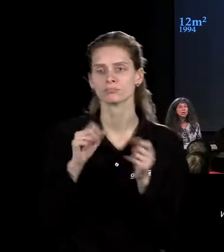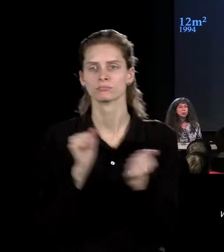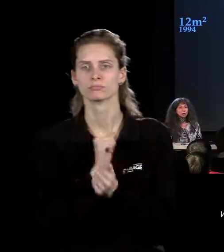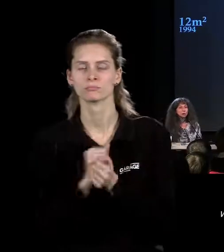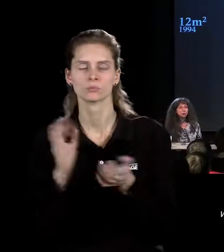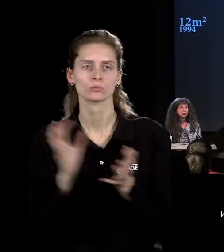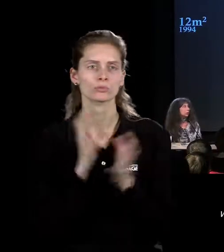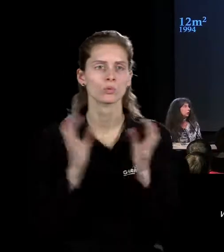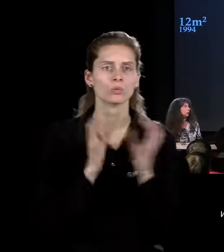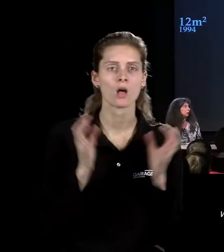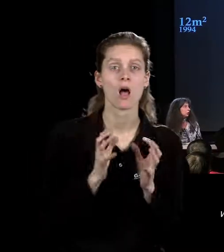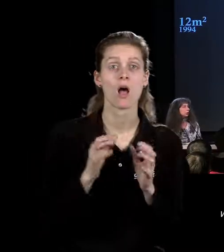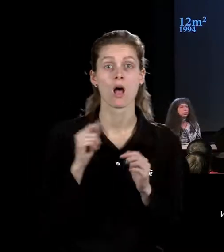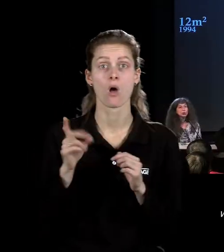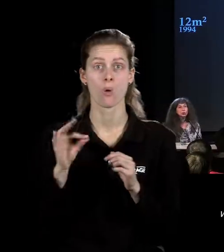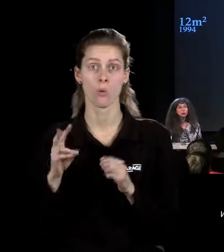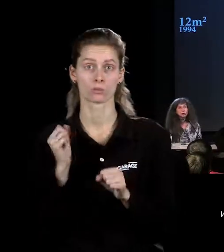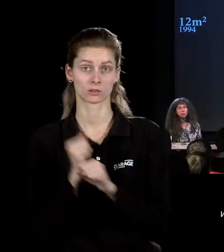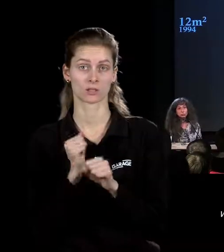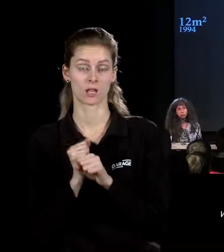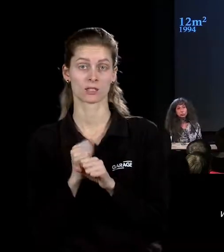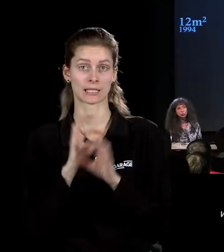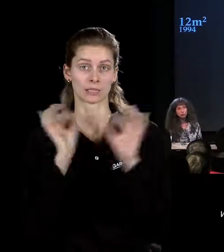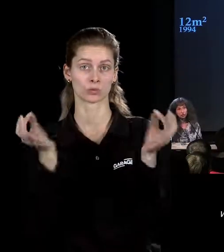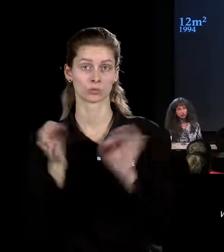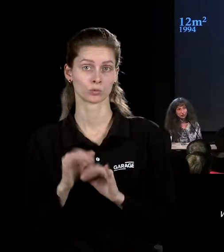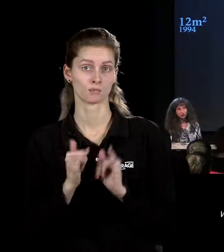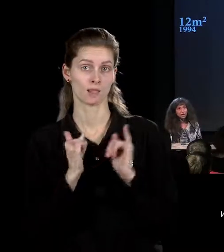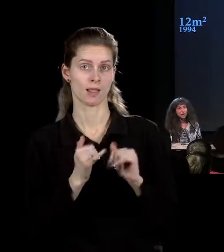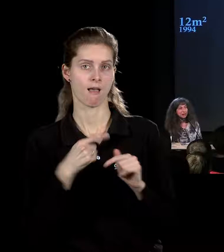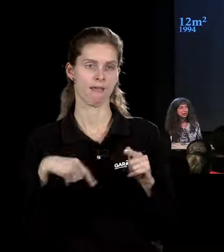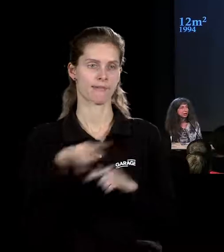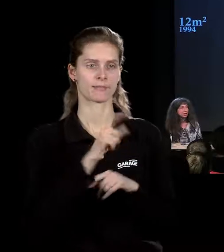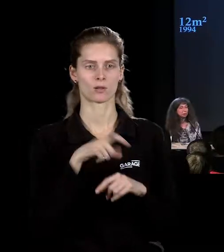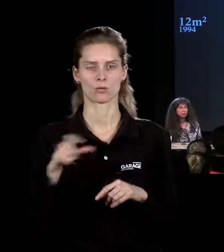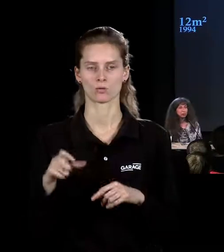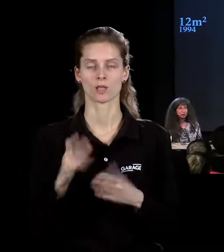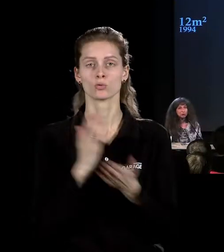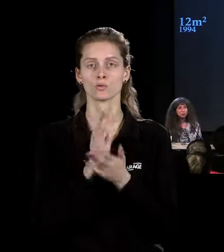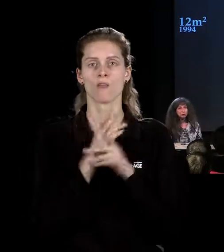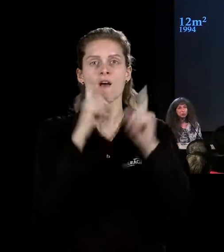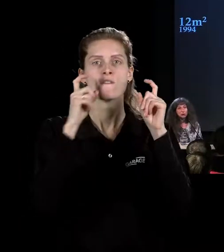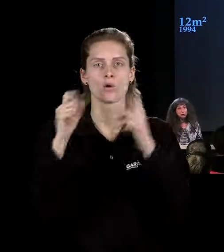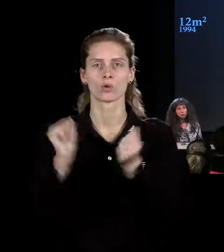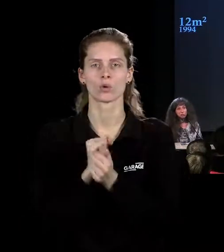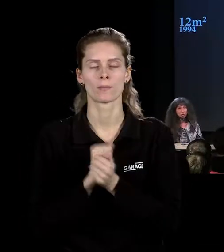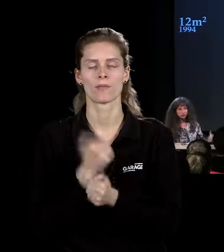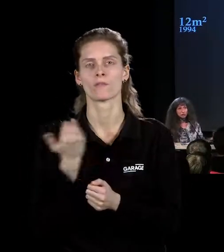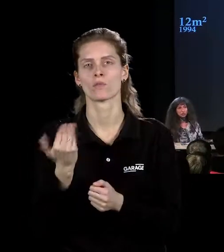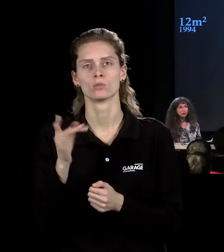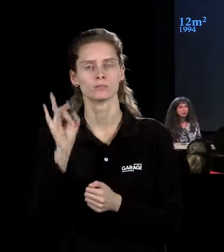круга он создает искусство, которое, естественно, существует в фотодокументации. И одна из его таких самых